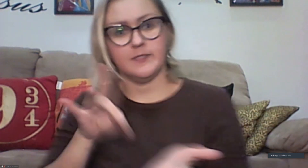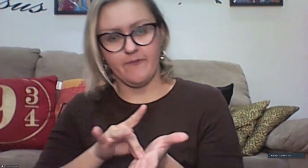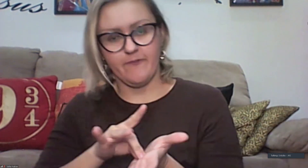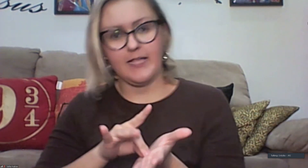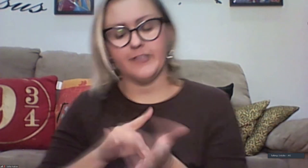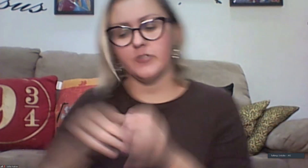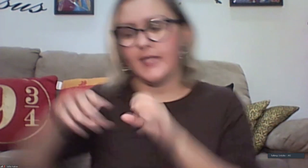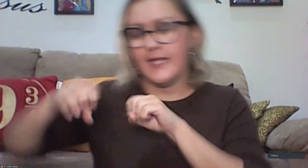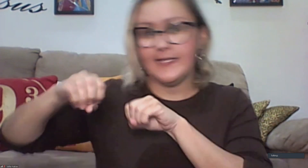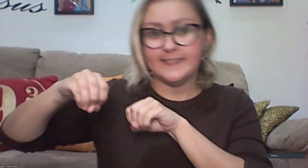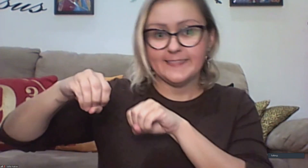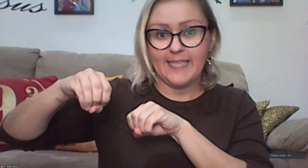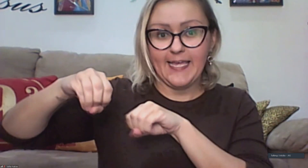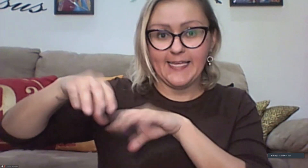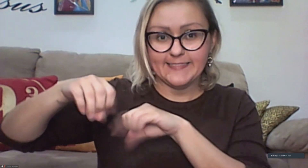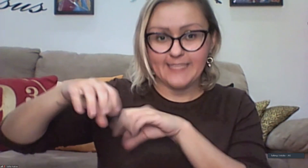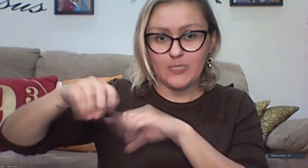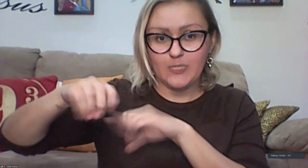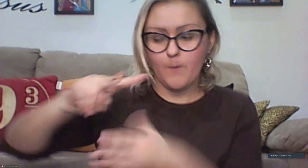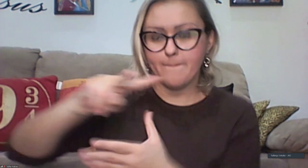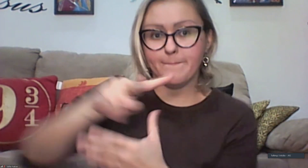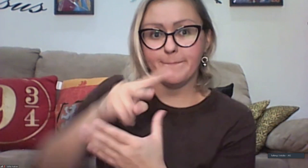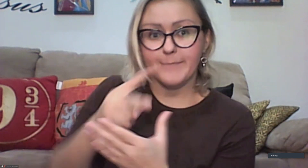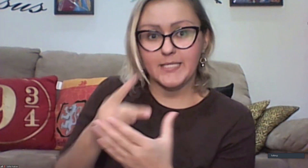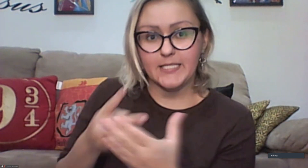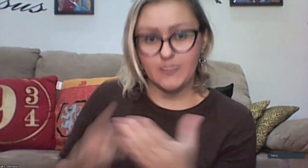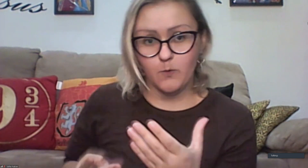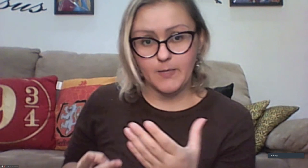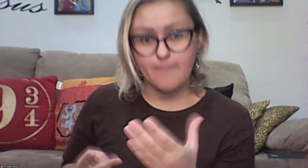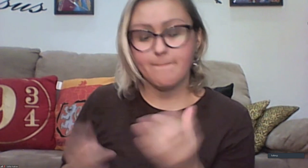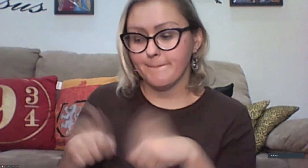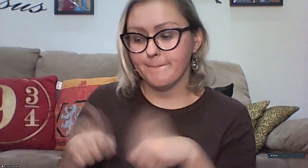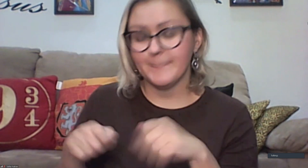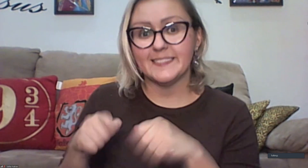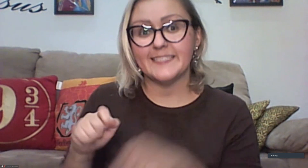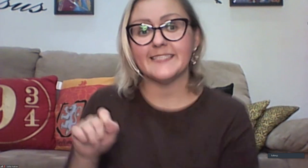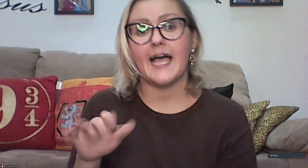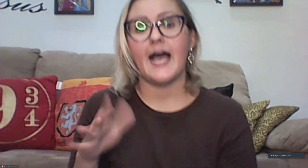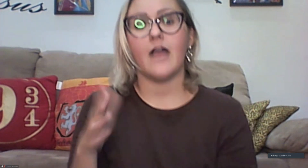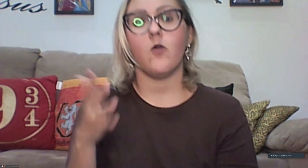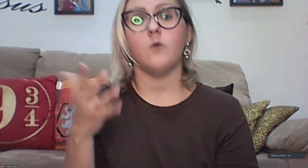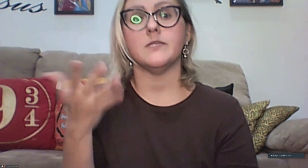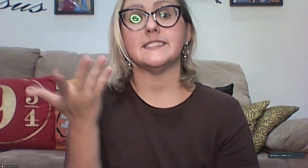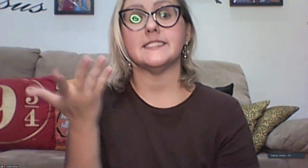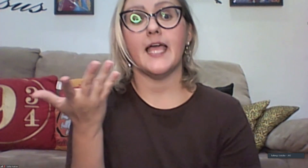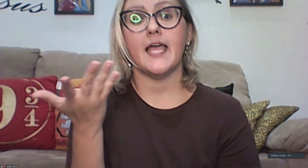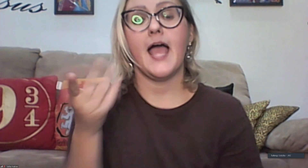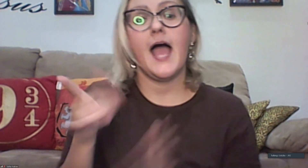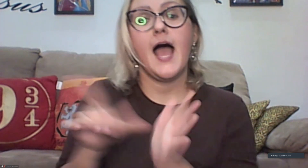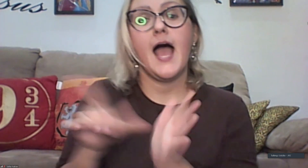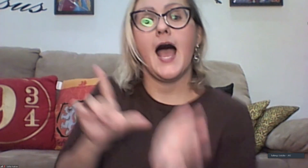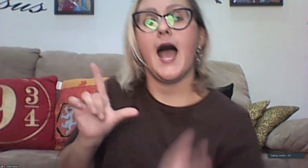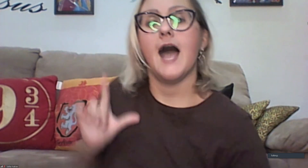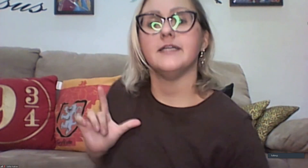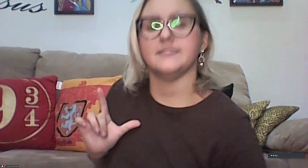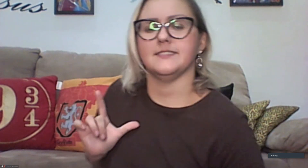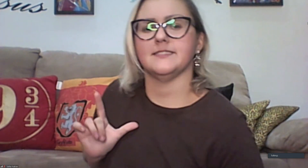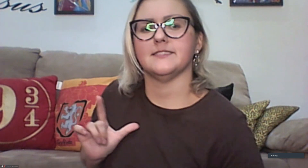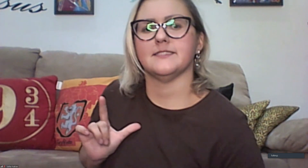ter esses conhecimentos para que ele chegue que ele tenha vários caminhos. A questão do ensino